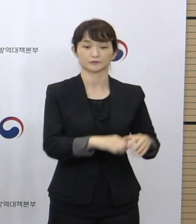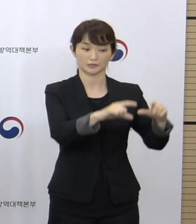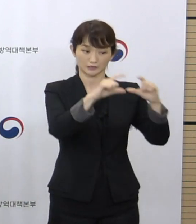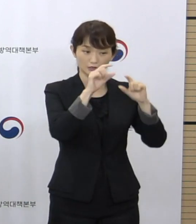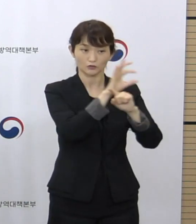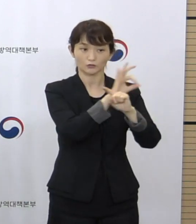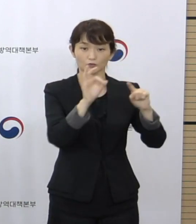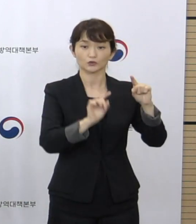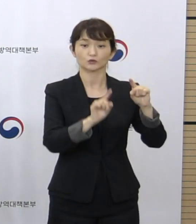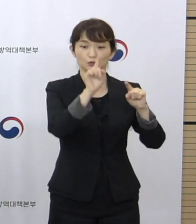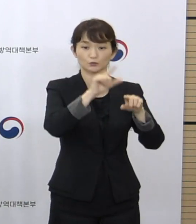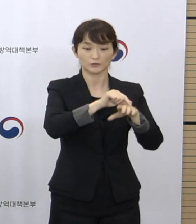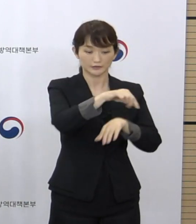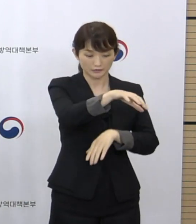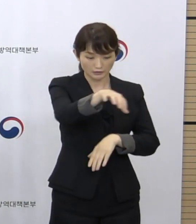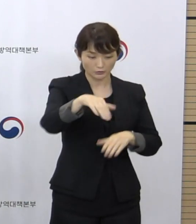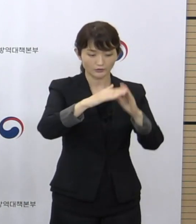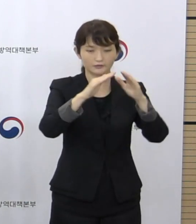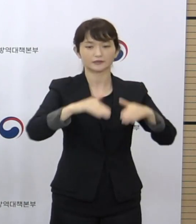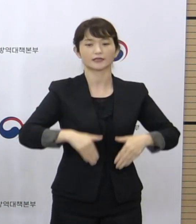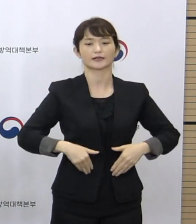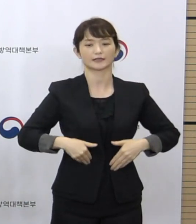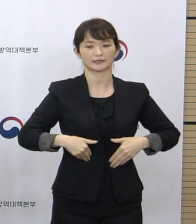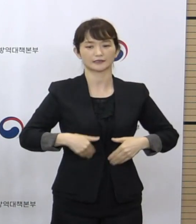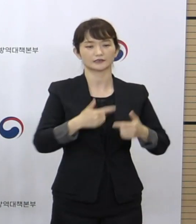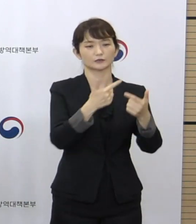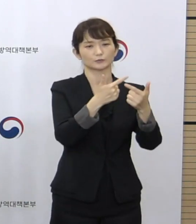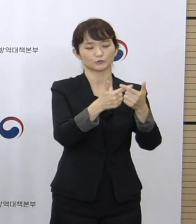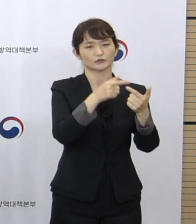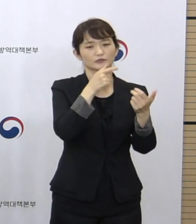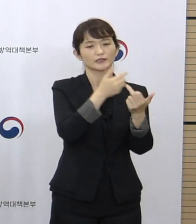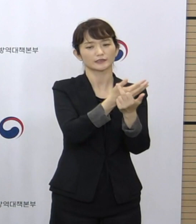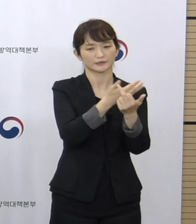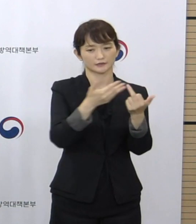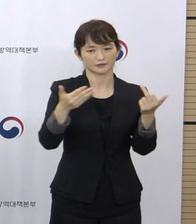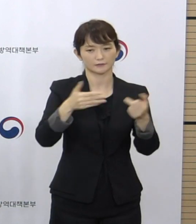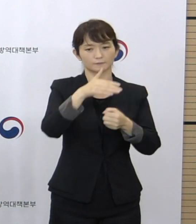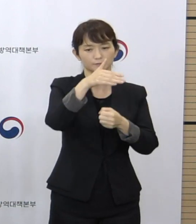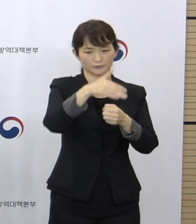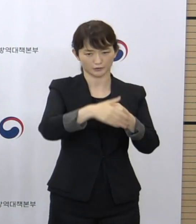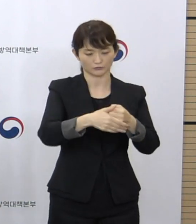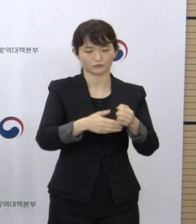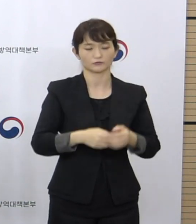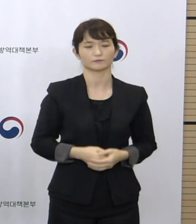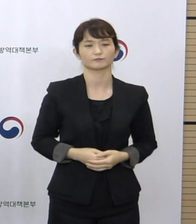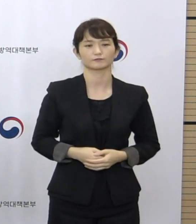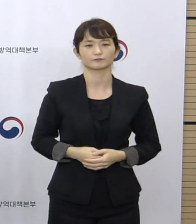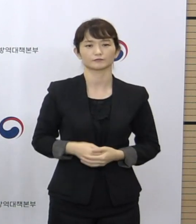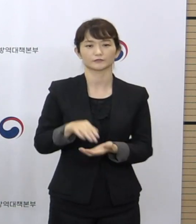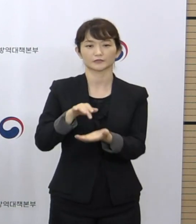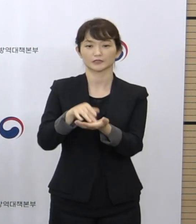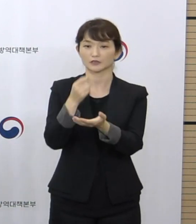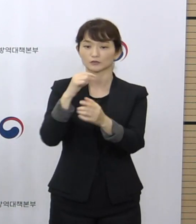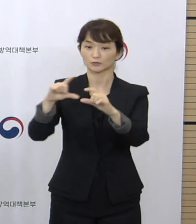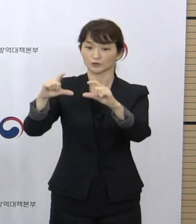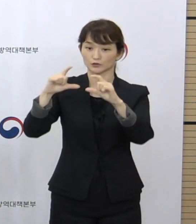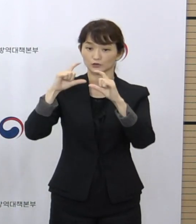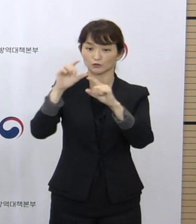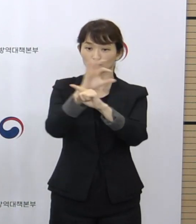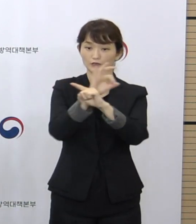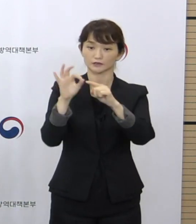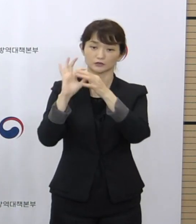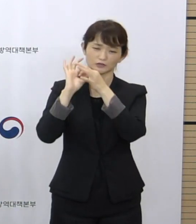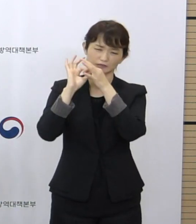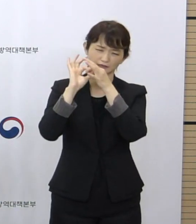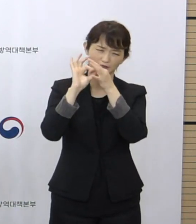처방률이 높은 지역은 전남, 부산, 강원, 대구 등이며 처방률은